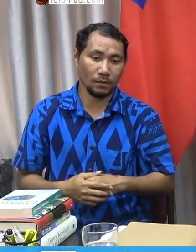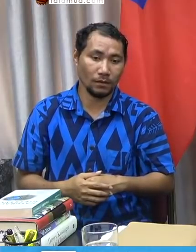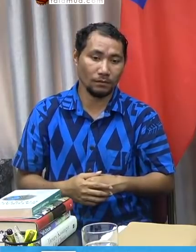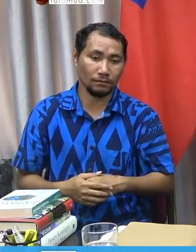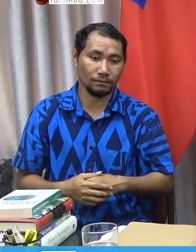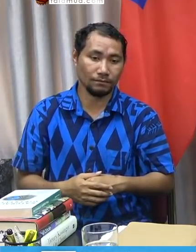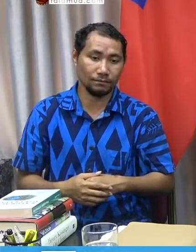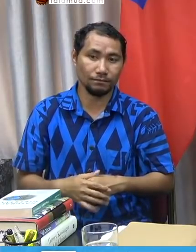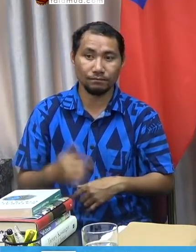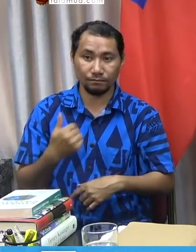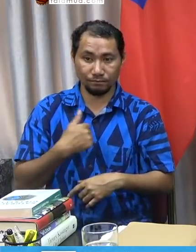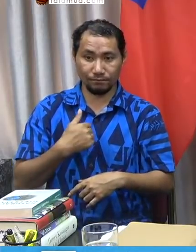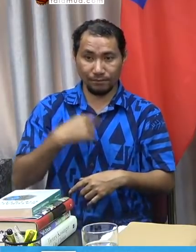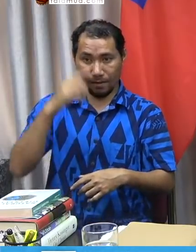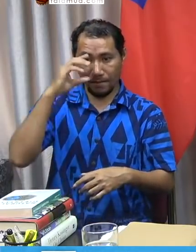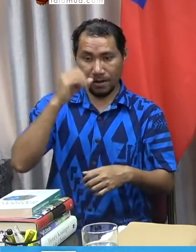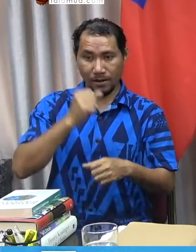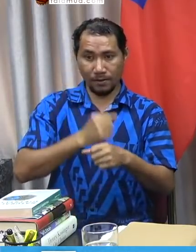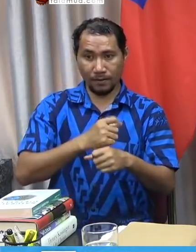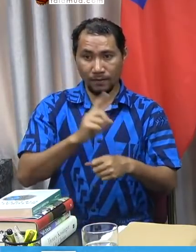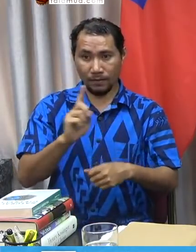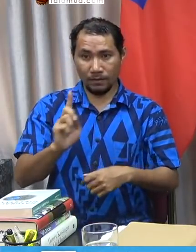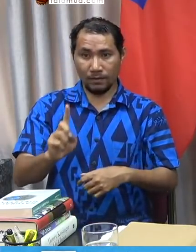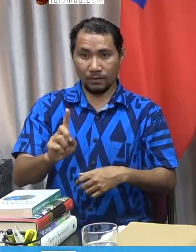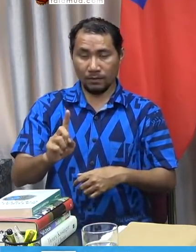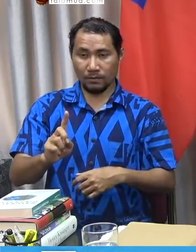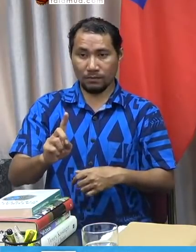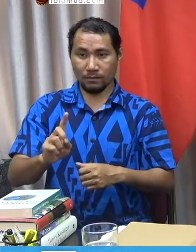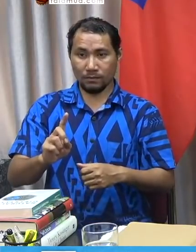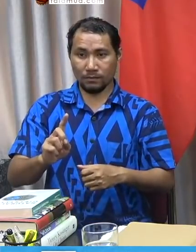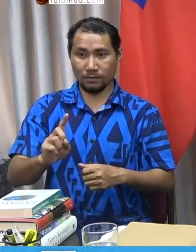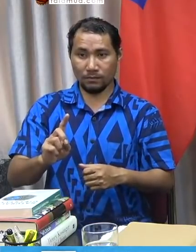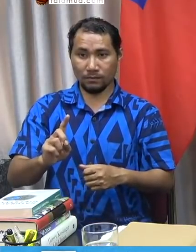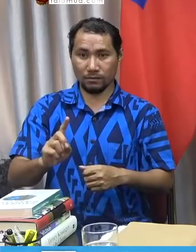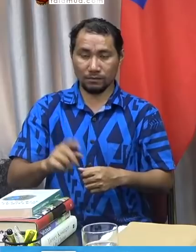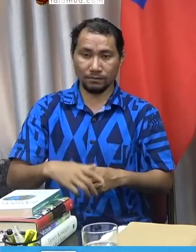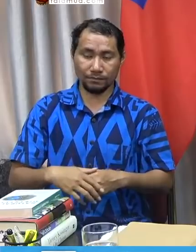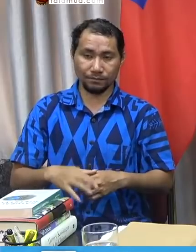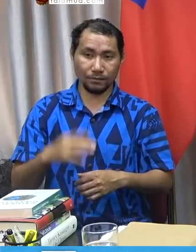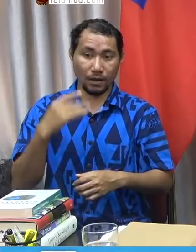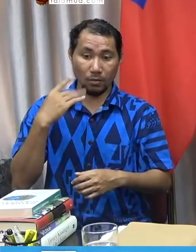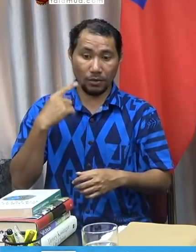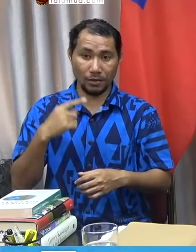I lo wata au fi le sa faali a whanga solo i tūlafono nei